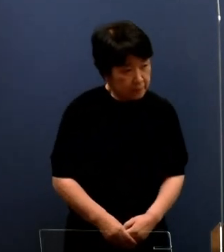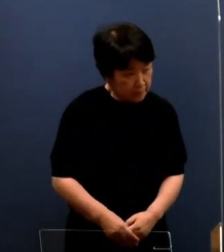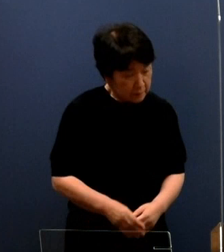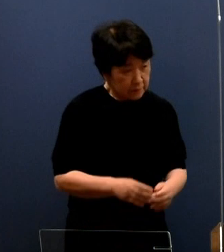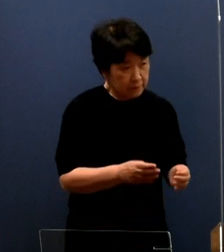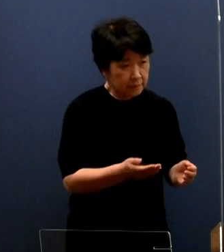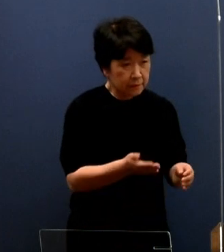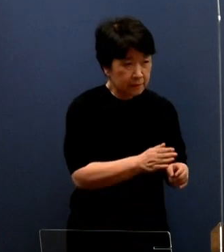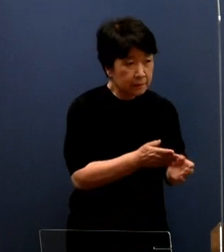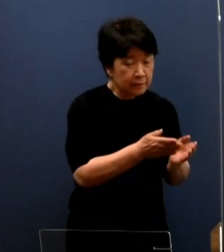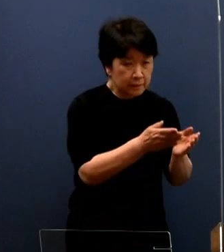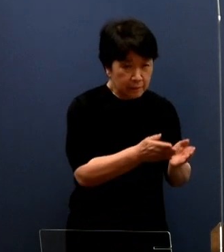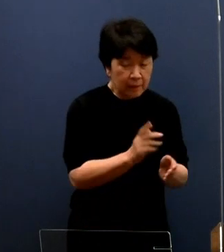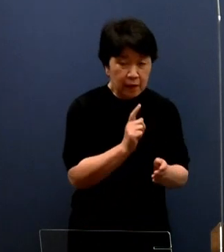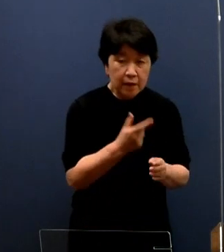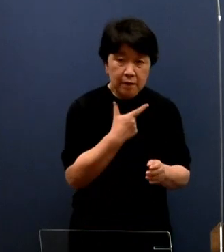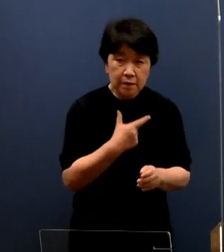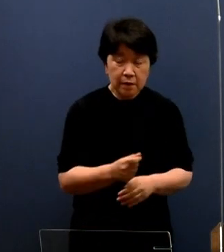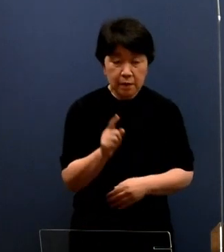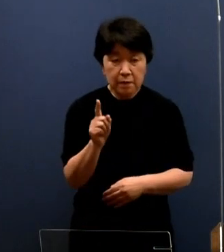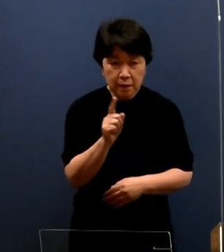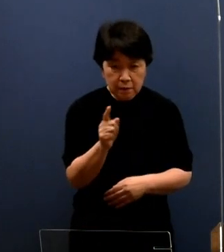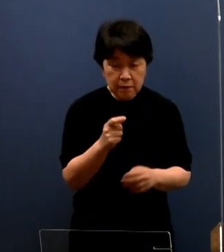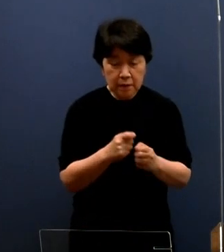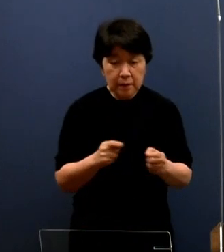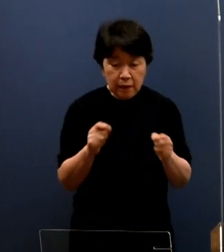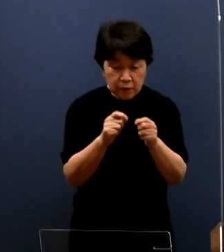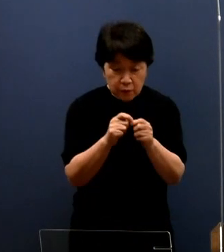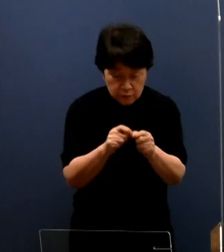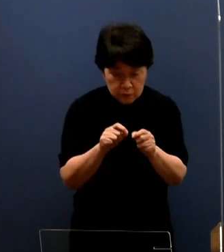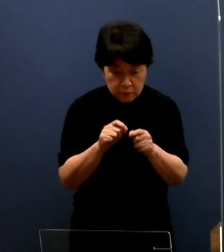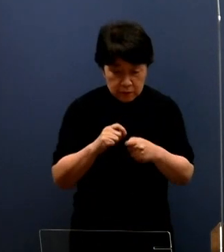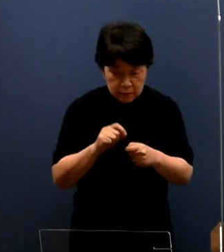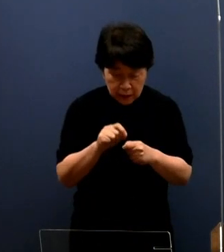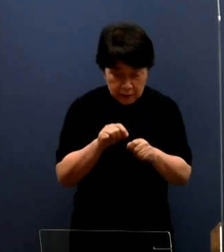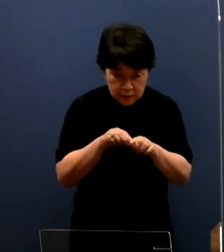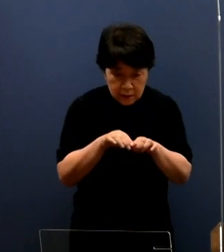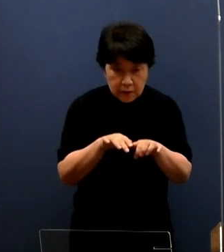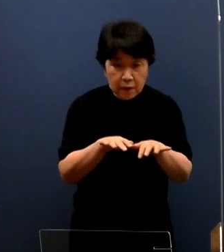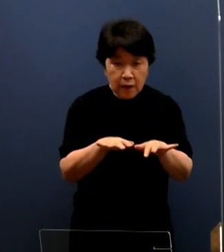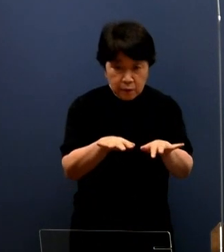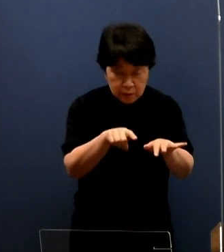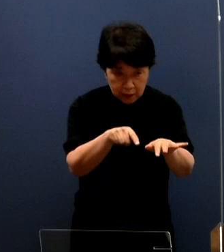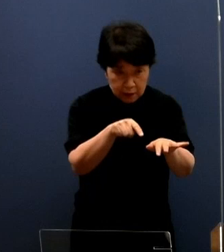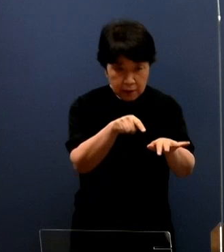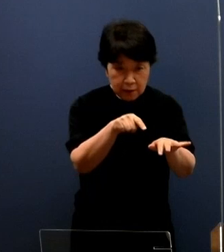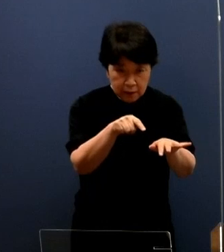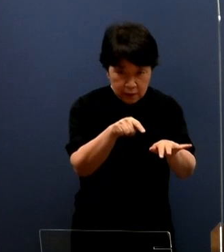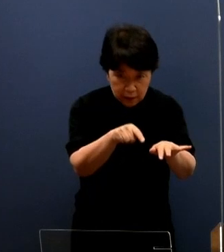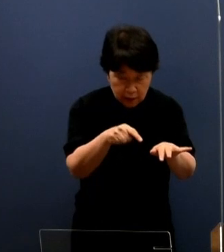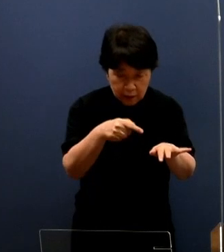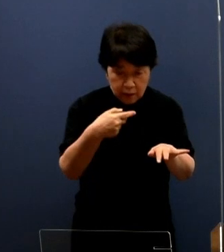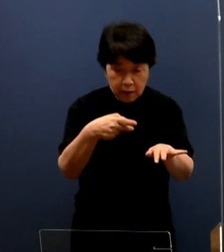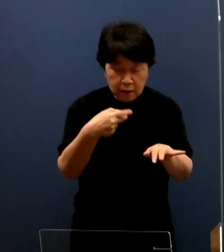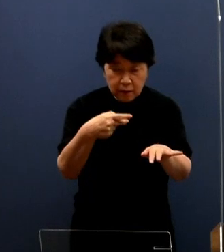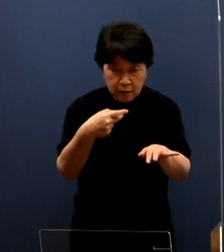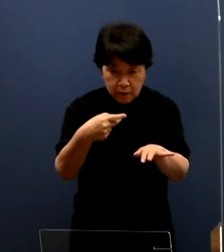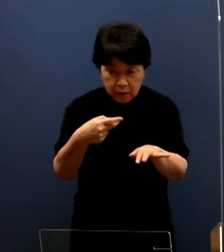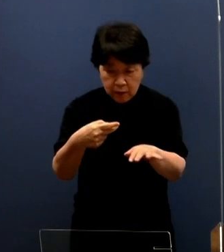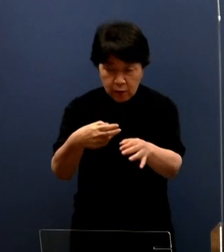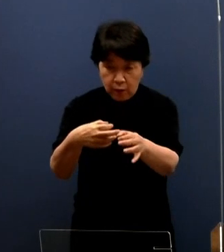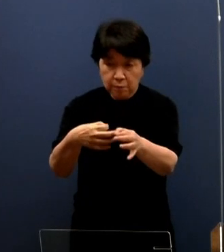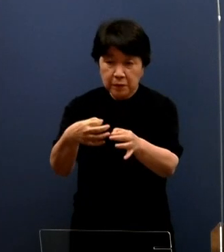ということで、つまり何を言いたいかというと、結局のところ感染拡大ということが飲食自体の需要